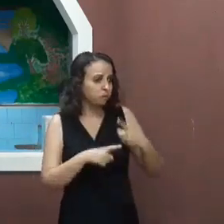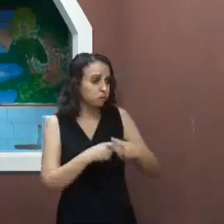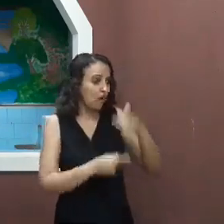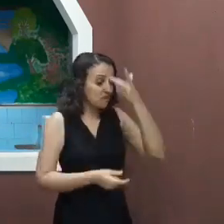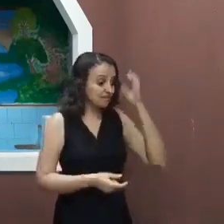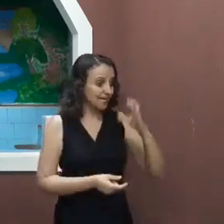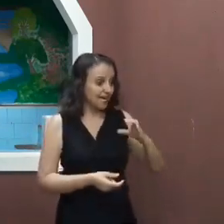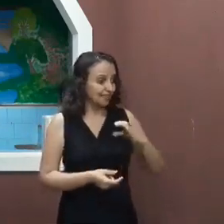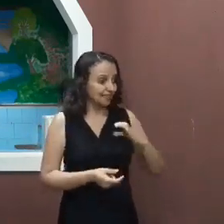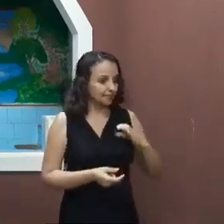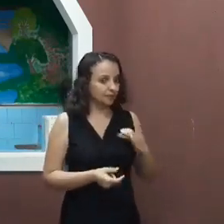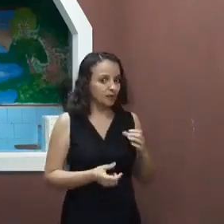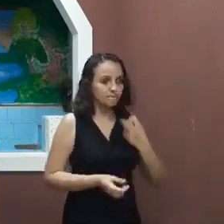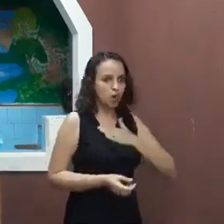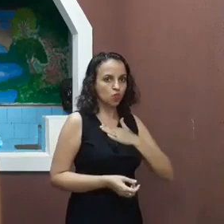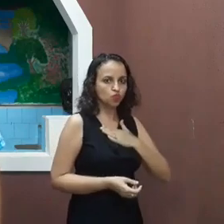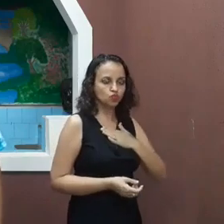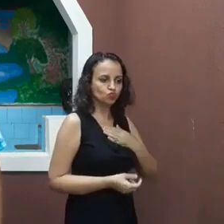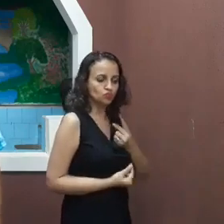bens materiais,